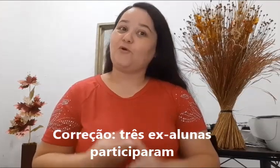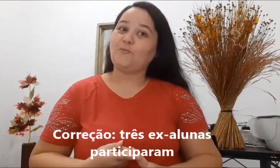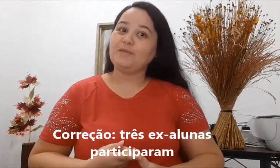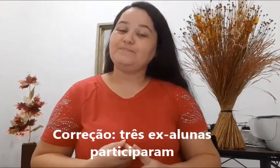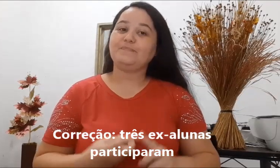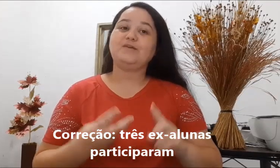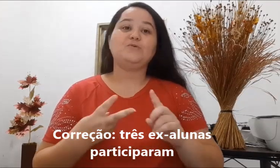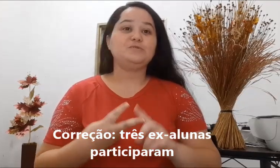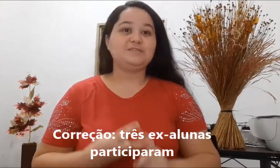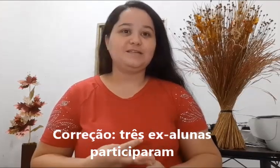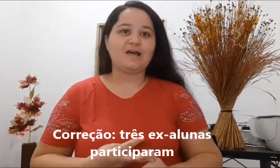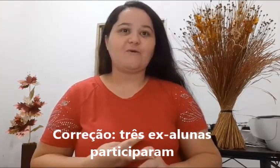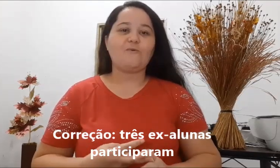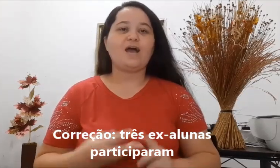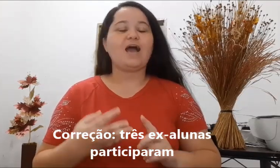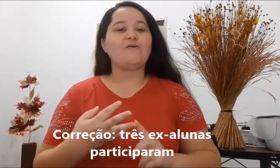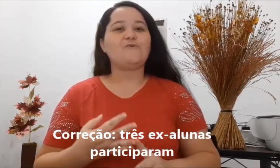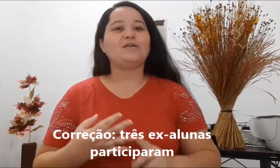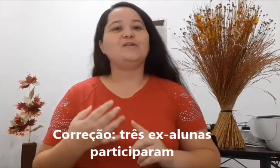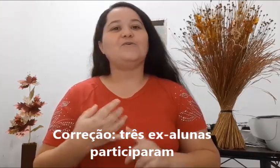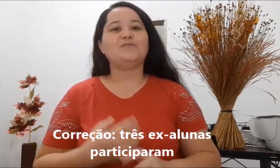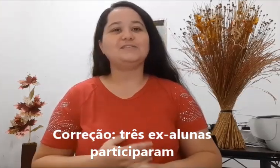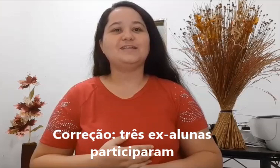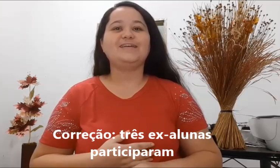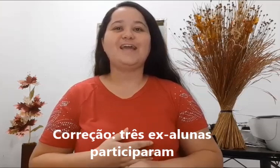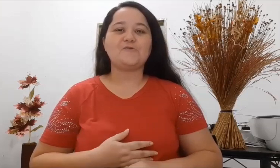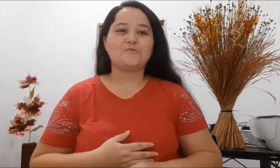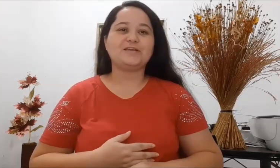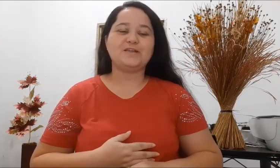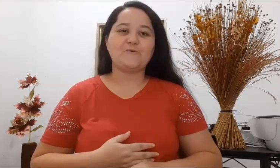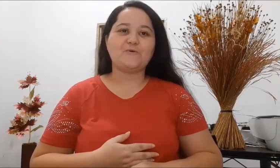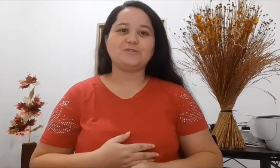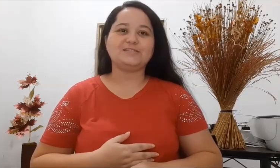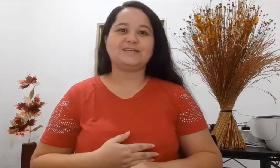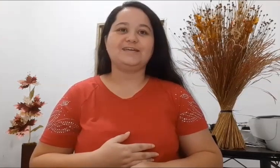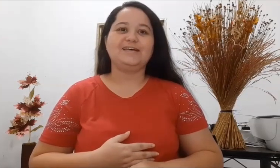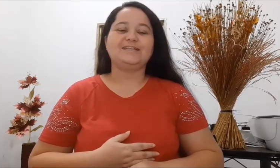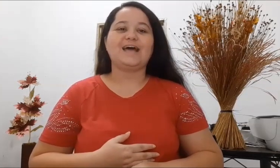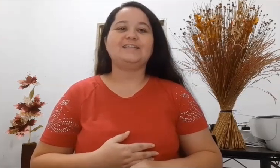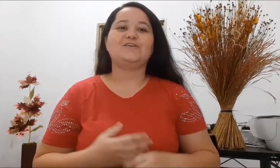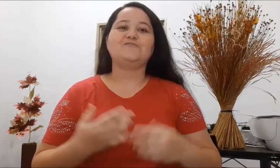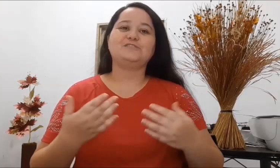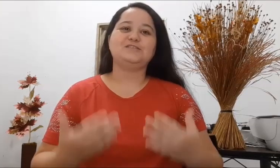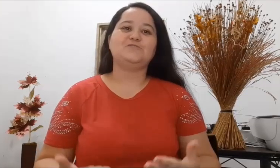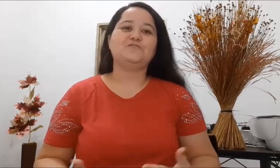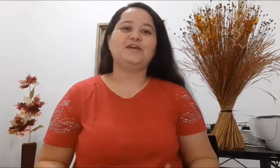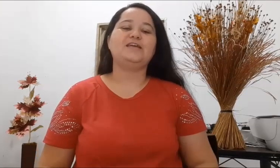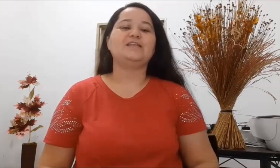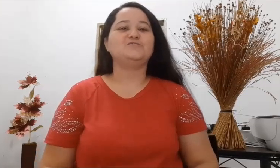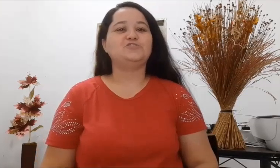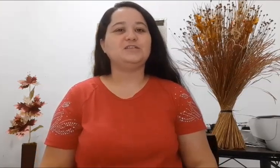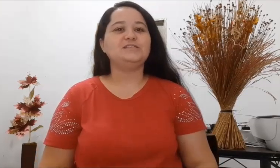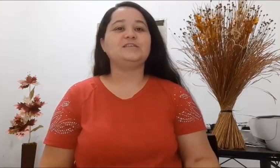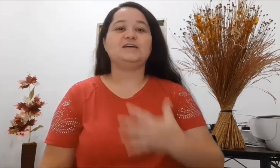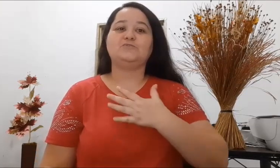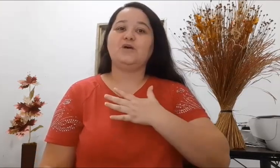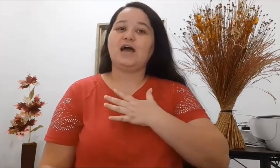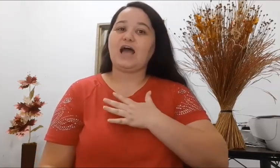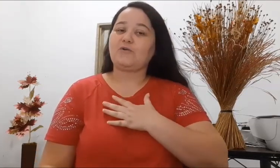nome, o sinal, a cor que gosta e a cor que não gosta, tá? Então, vocês vão ver aí elas utilizando a cor